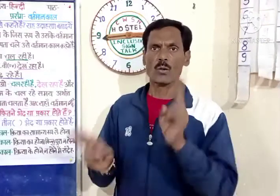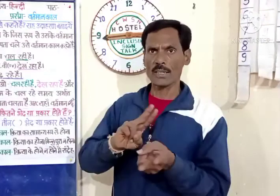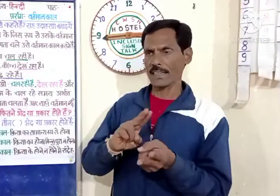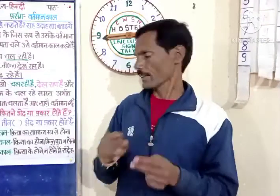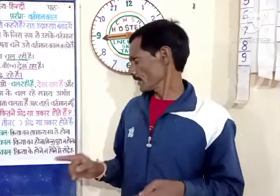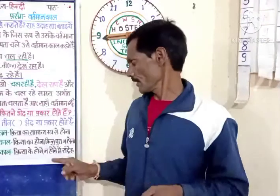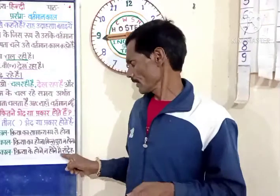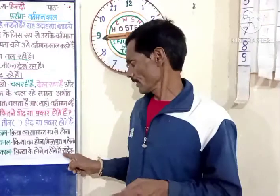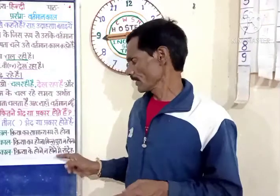होने